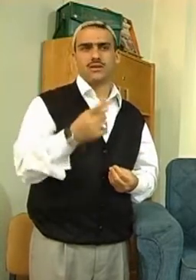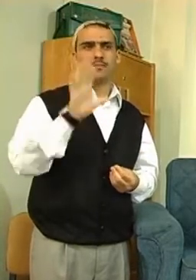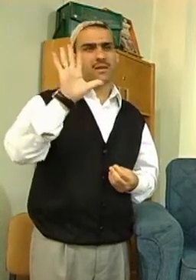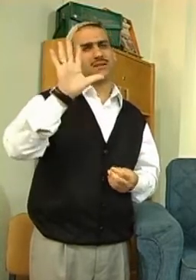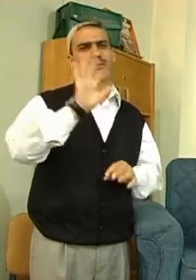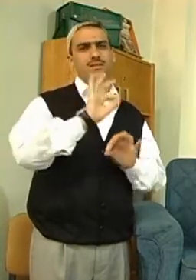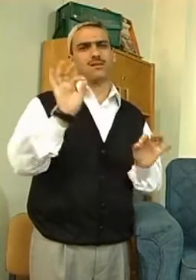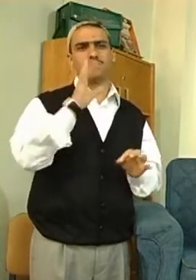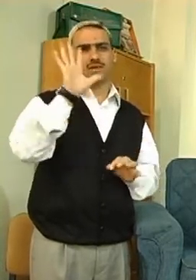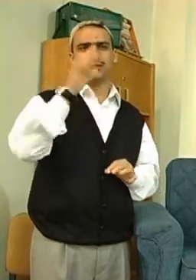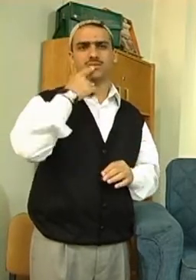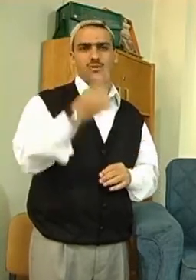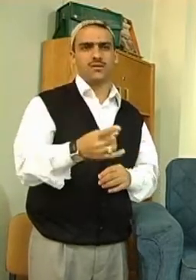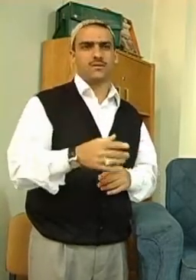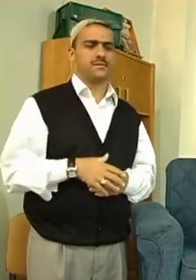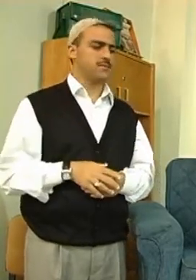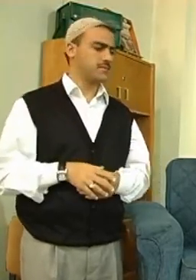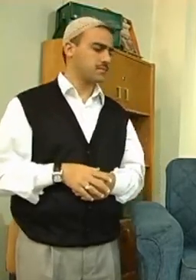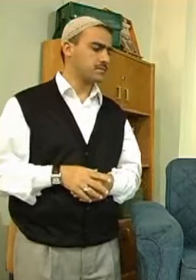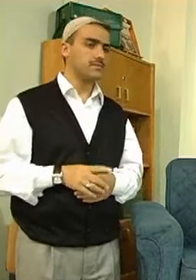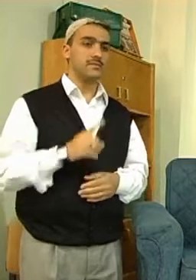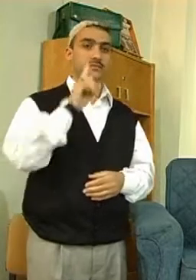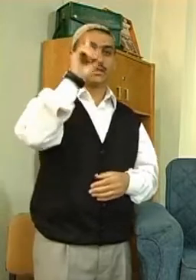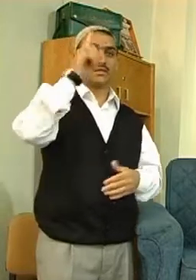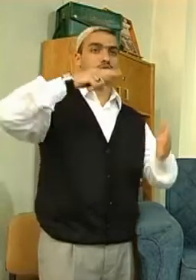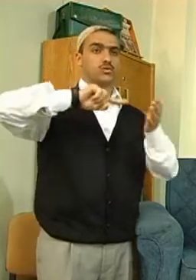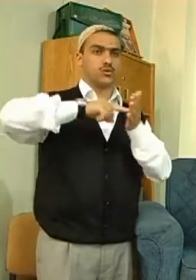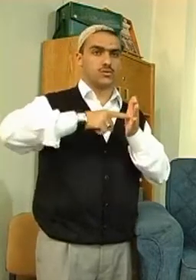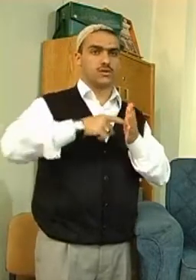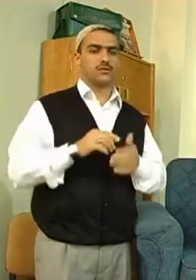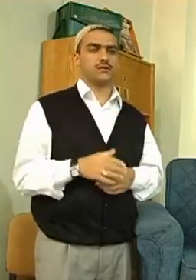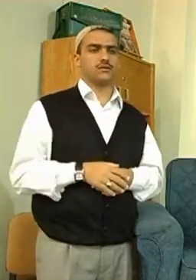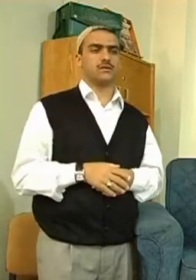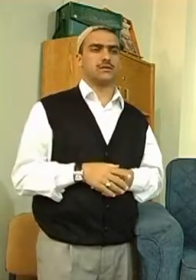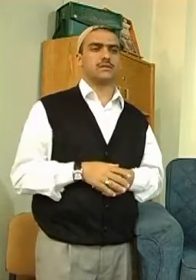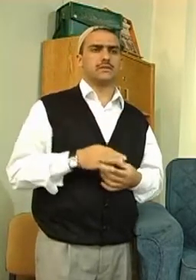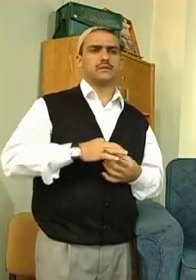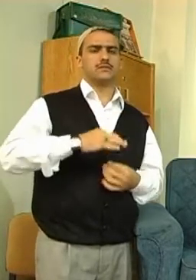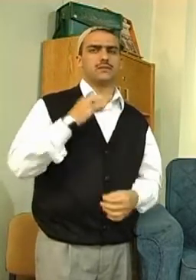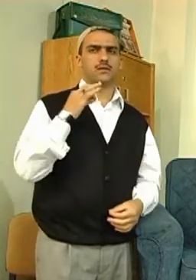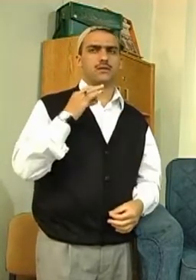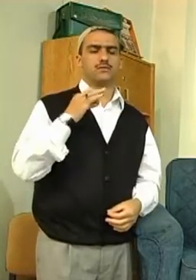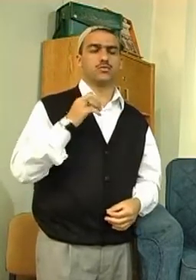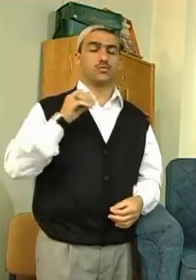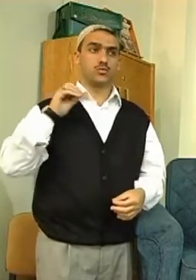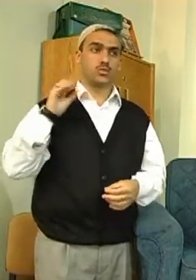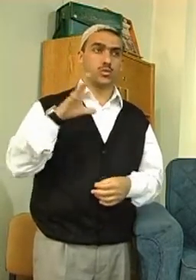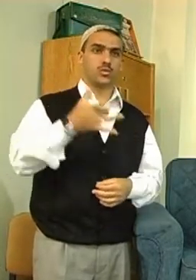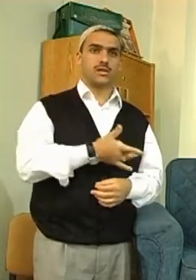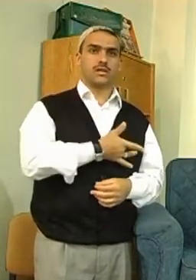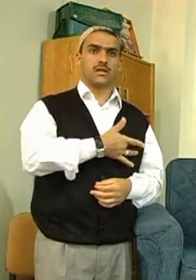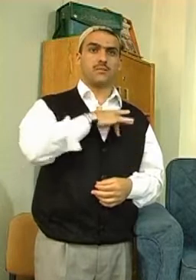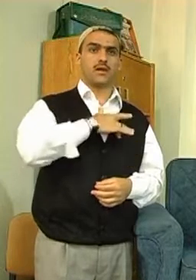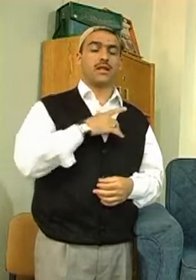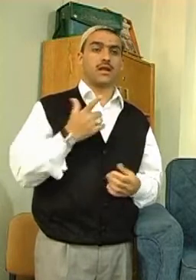olursa. Evet. Birinci nokta, insan nuru iman